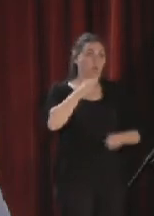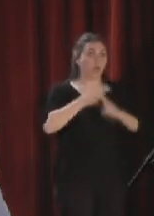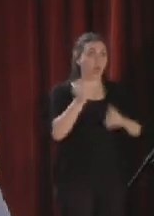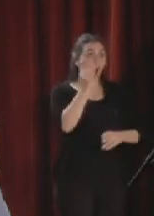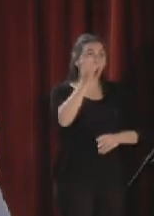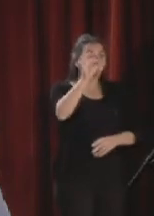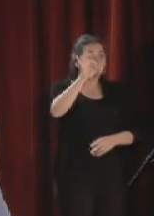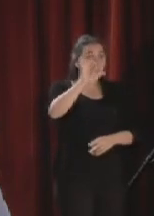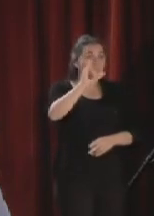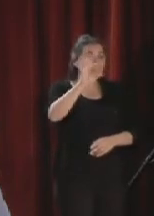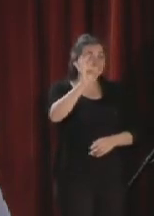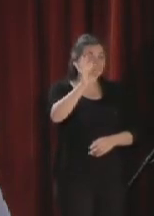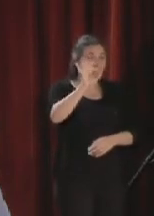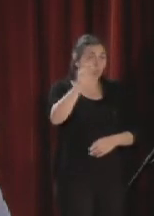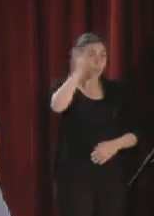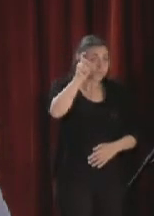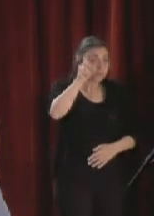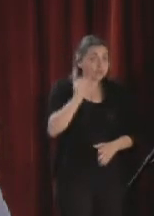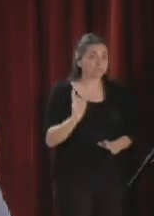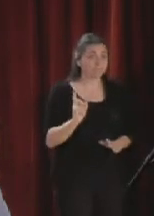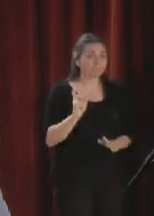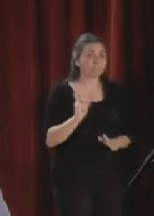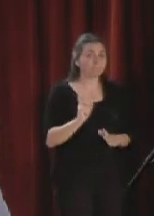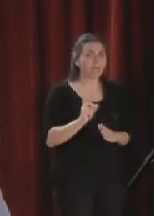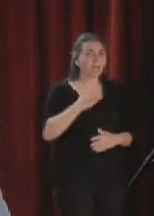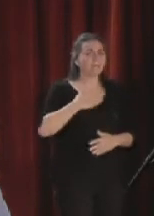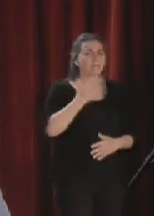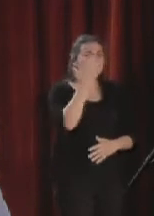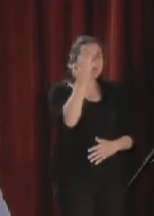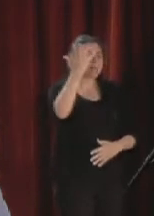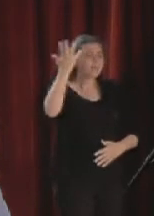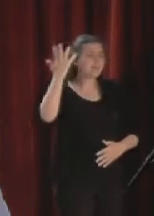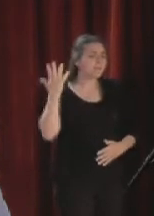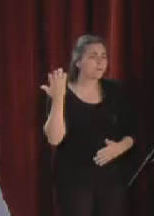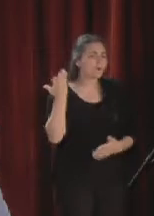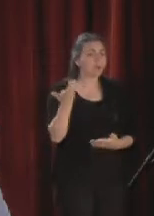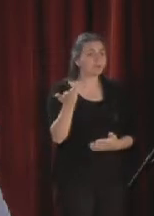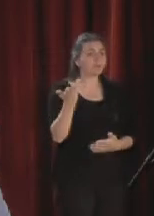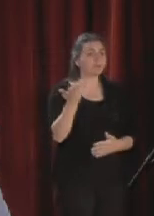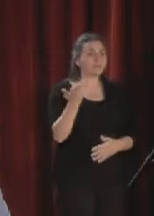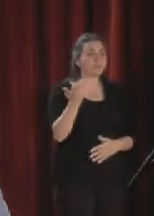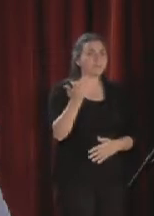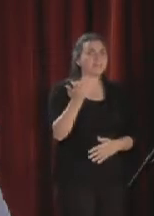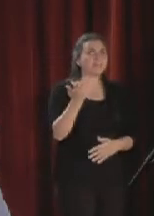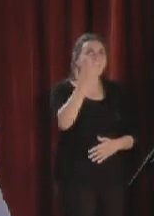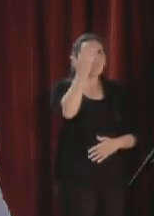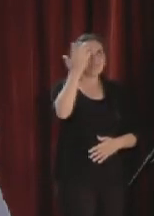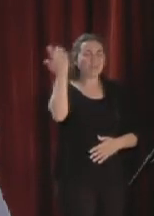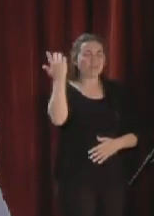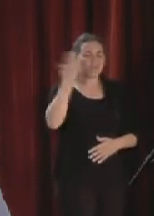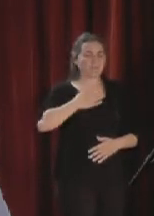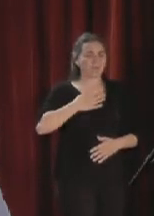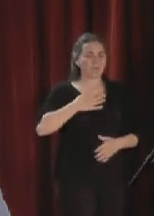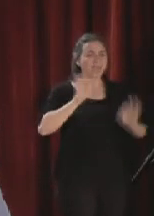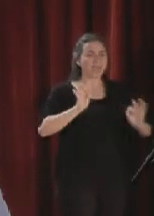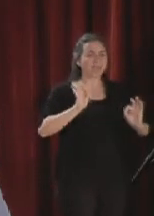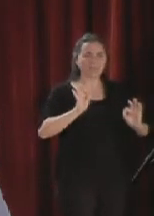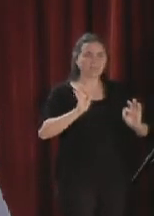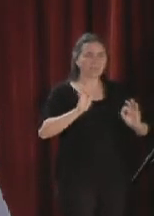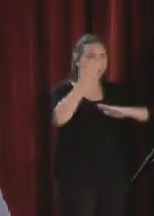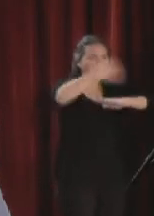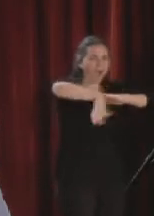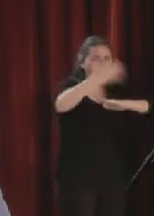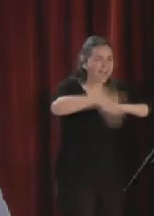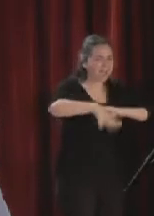o mestre, fai 5 anos foi moi especial cando as rúas,